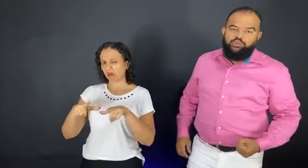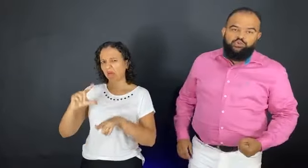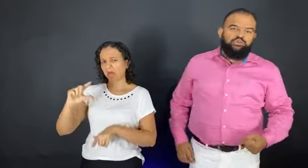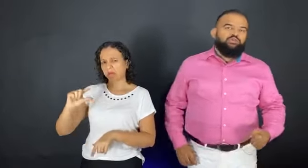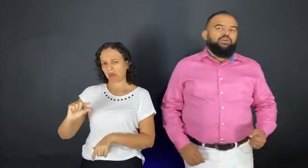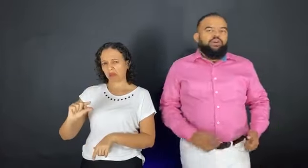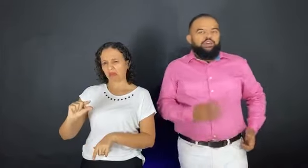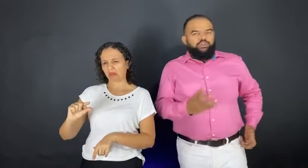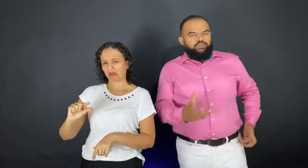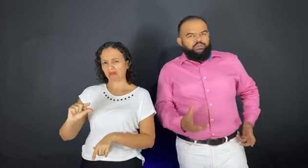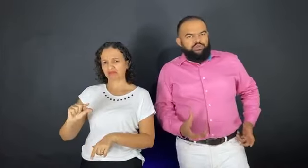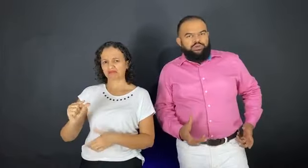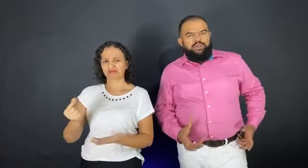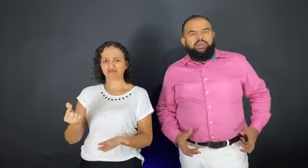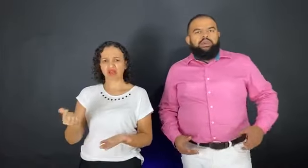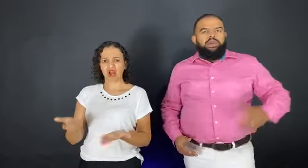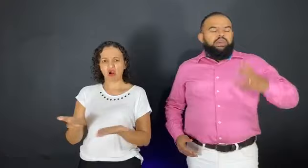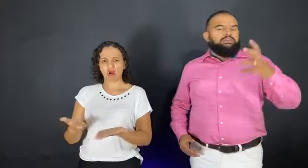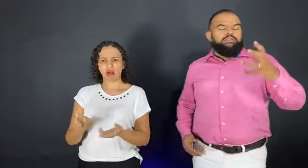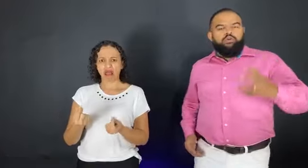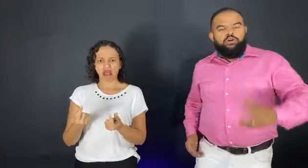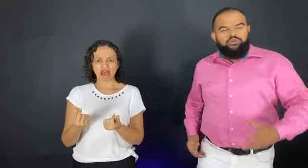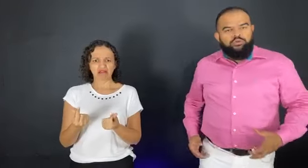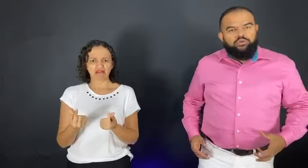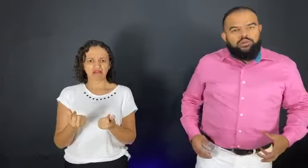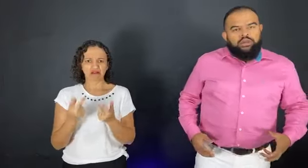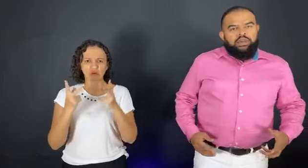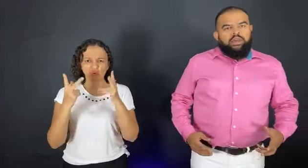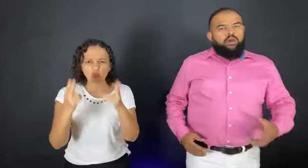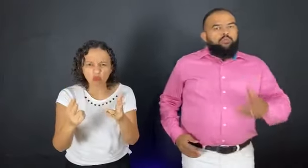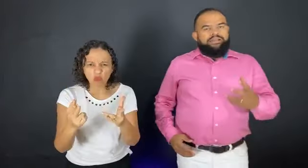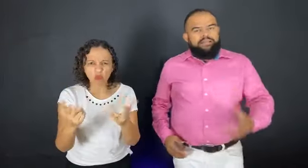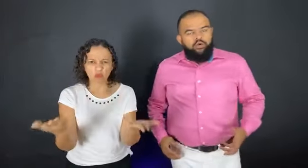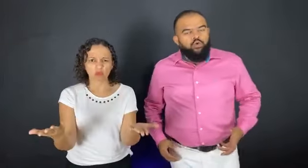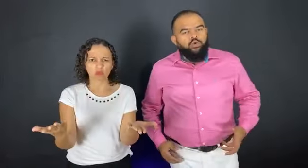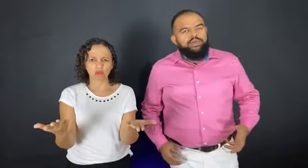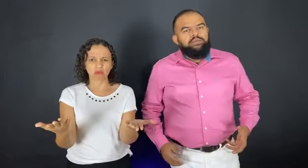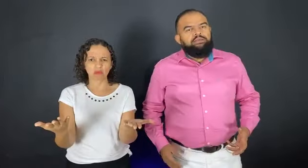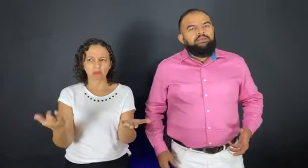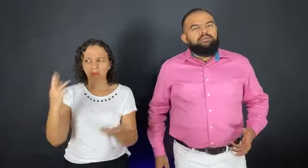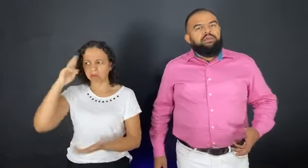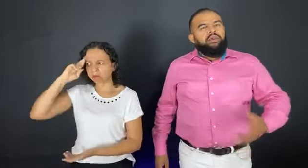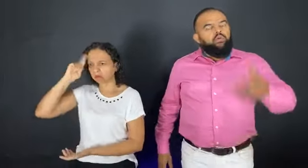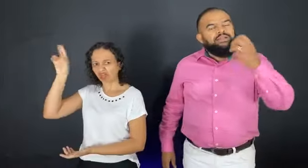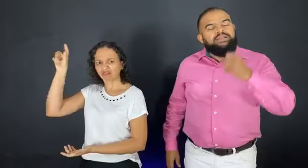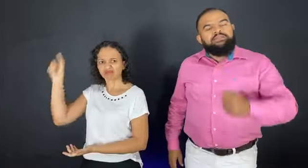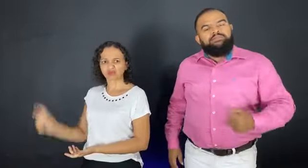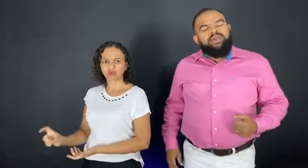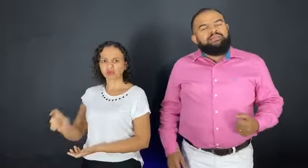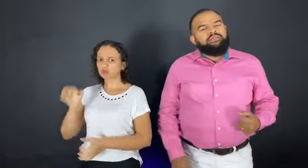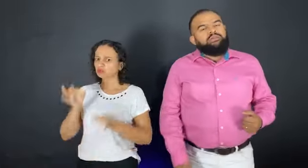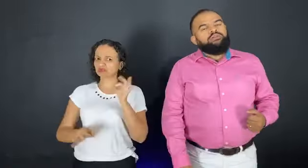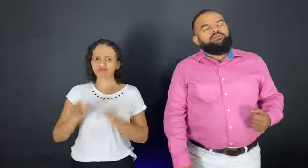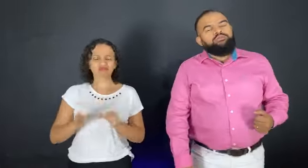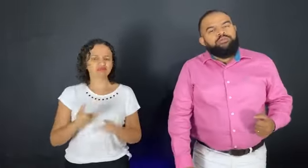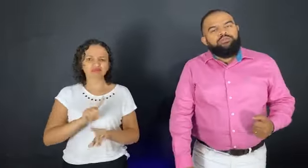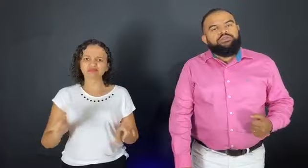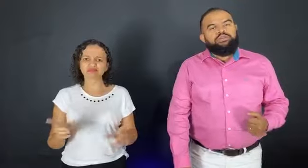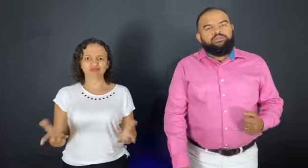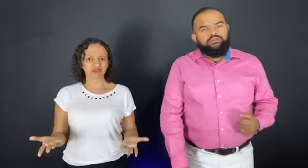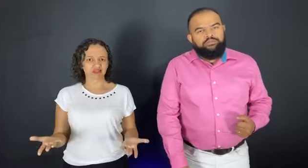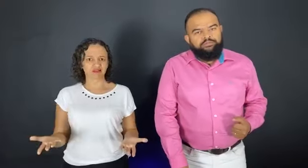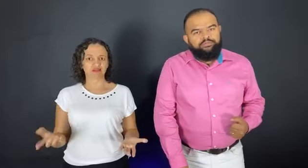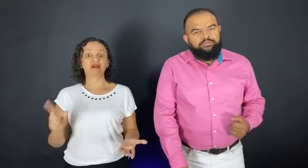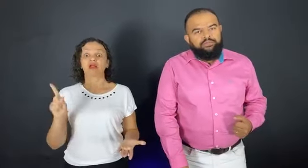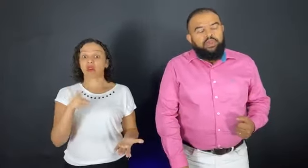falou: isso não é justo, isso não sei o que, esse dono é um patrão ruim. Quantas vezes nós não